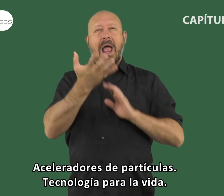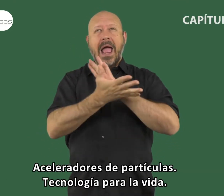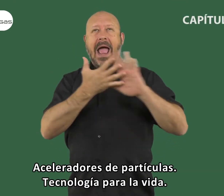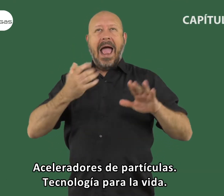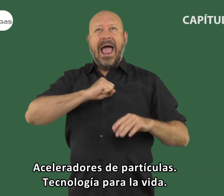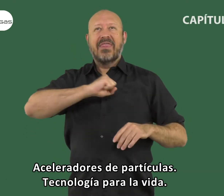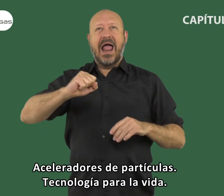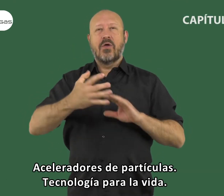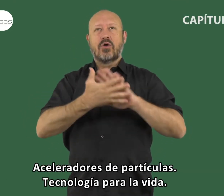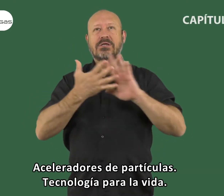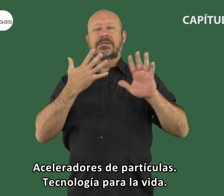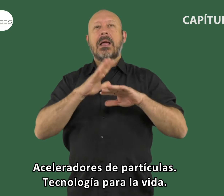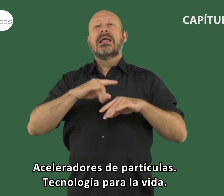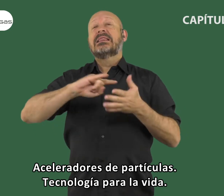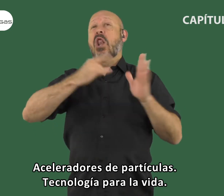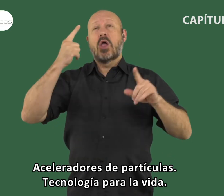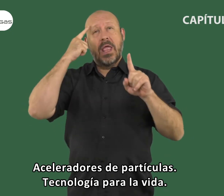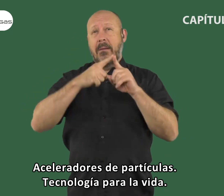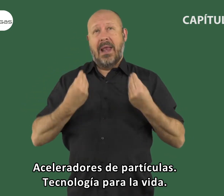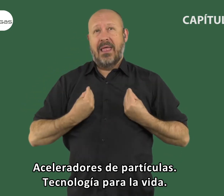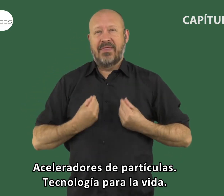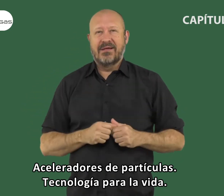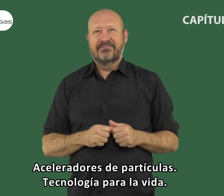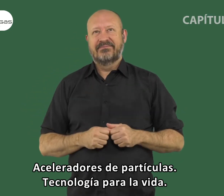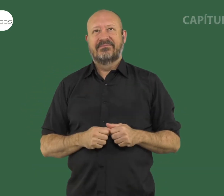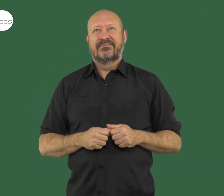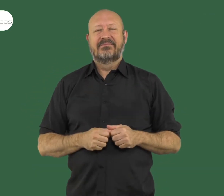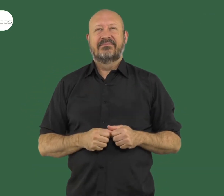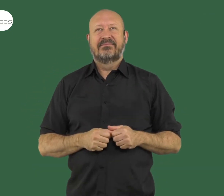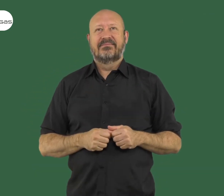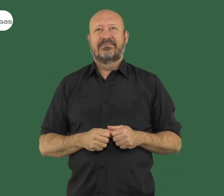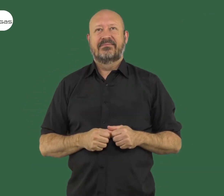Aceleradores de partículas, tecnología para la vida.